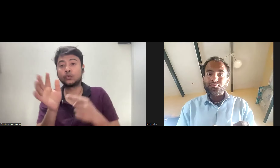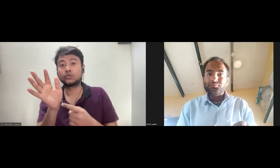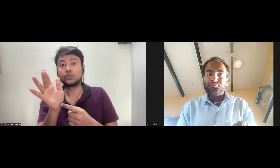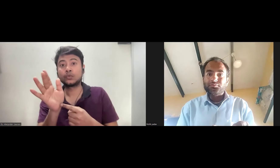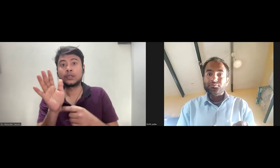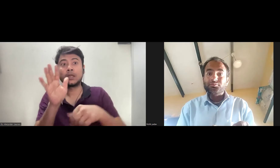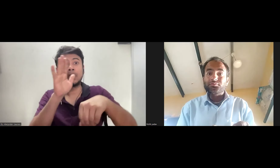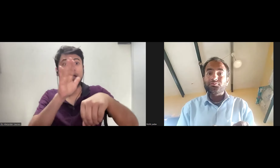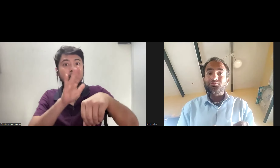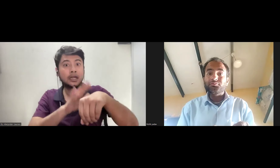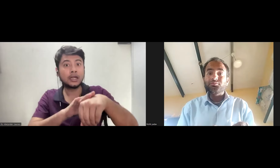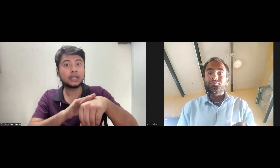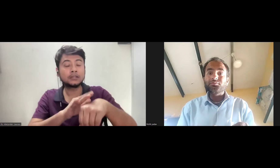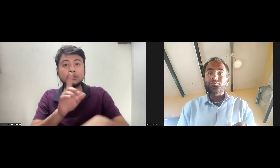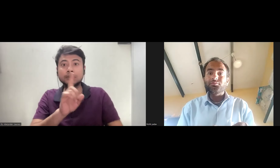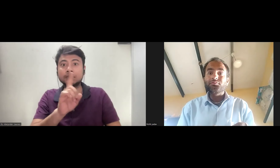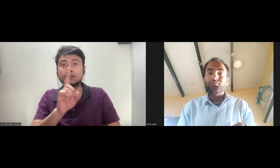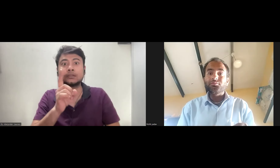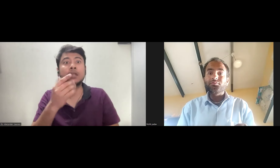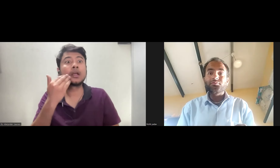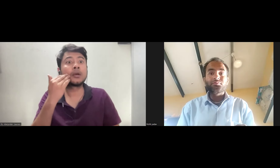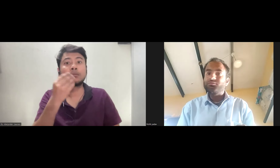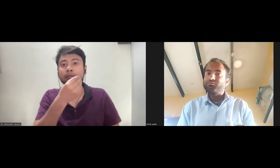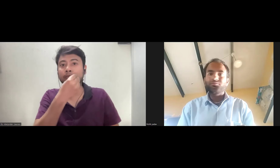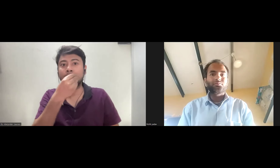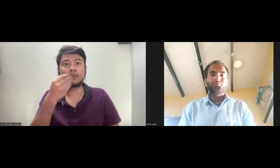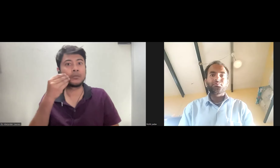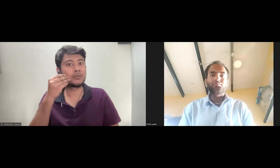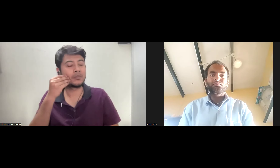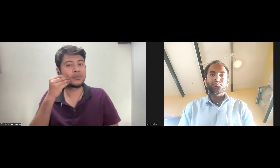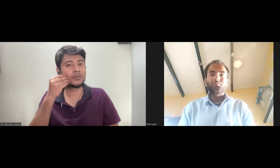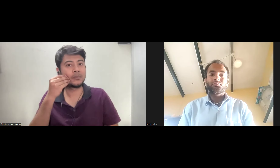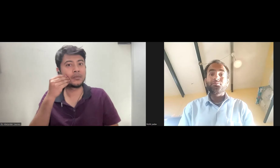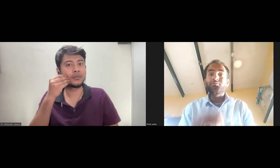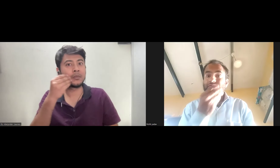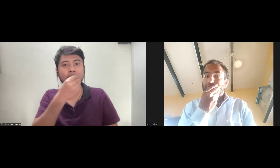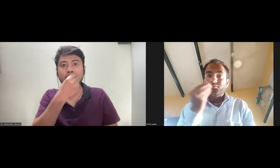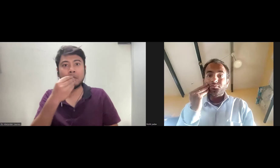So we don't touch Tulsi after next day of Ekadashi.